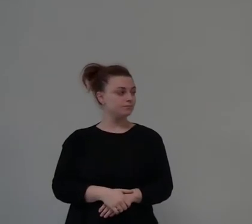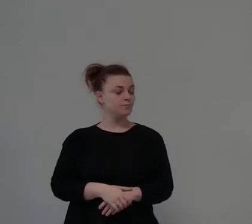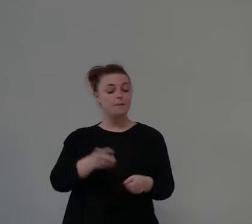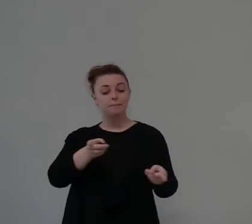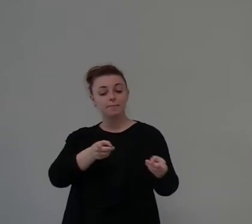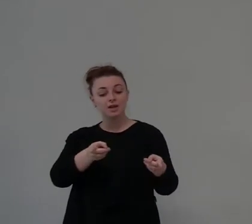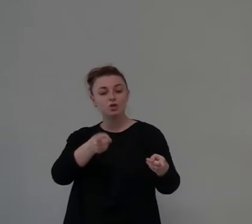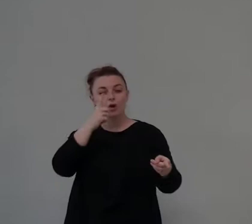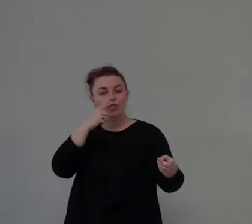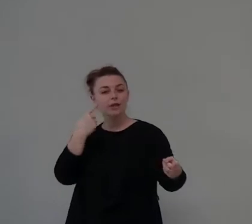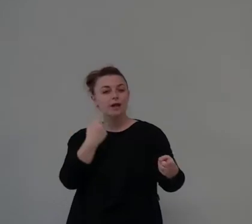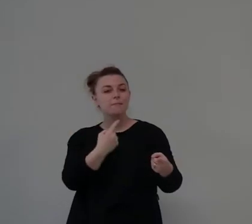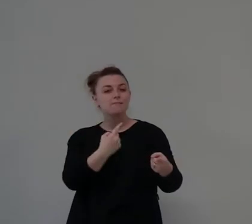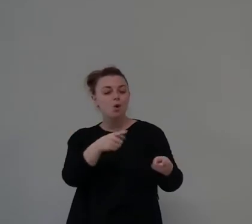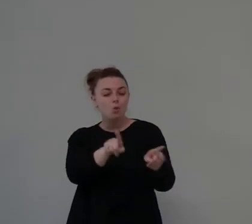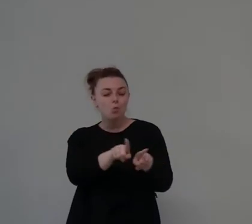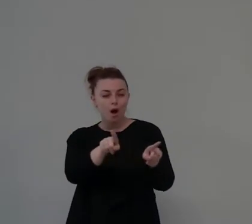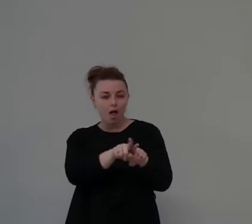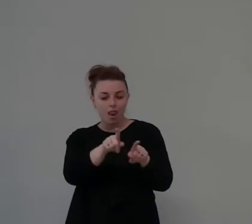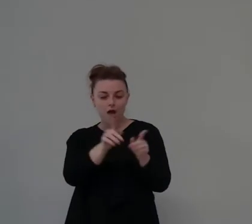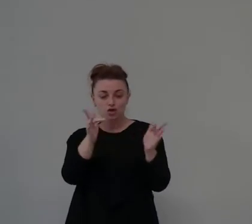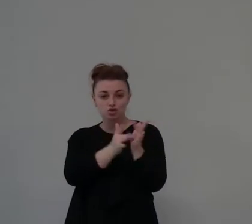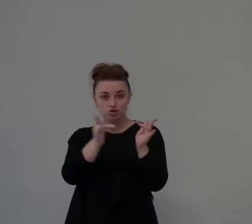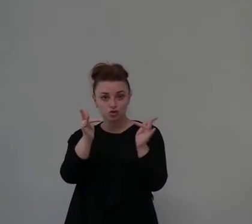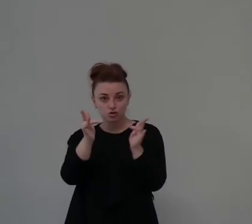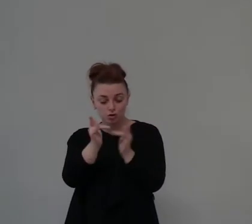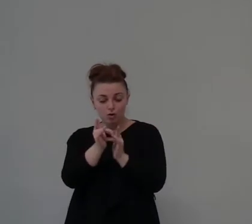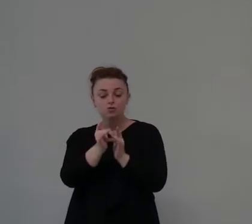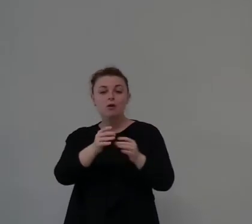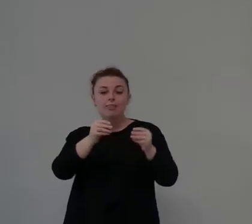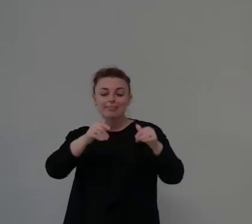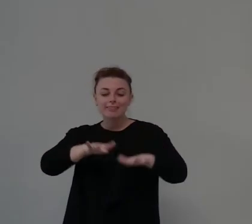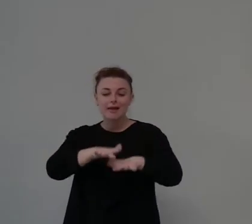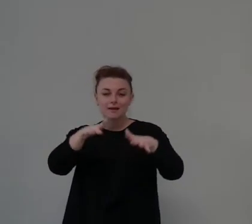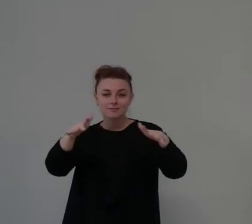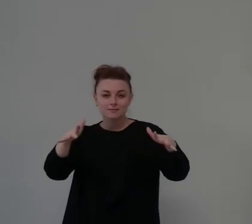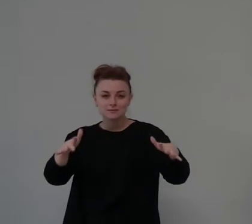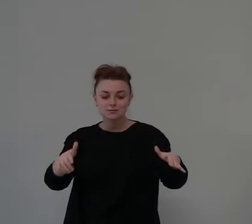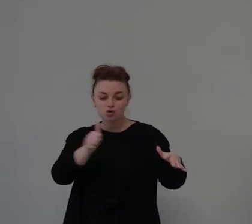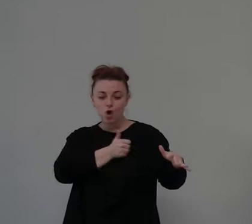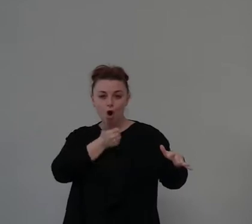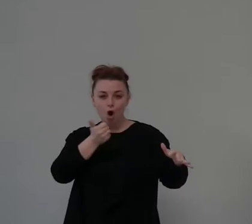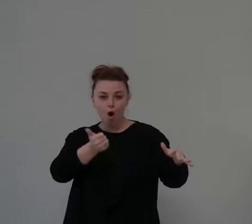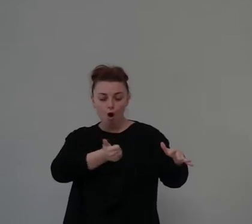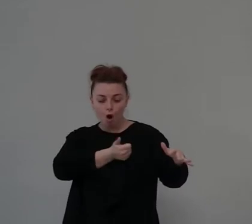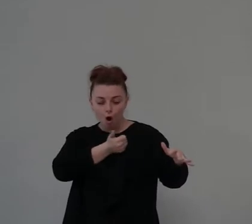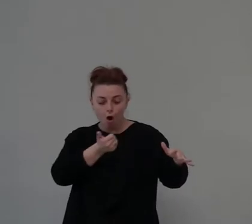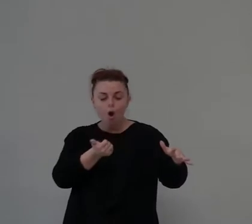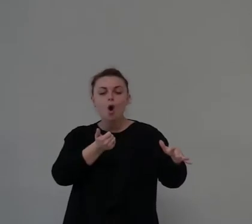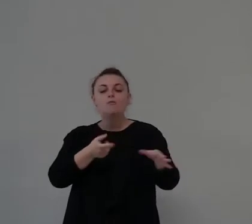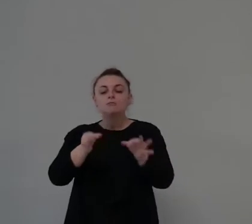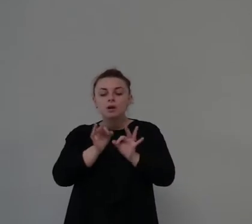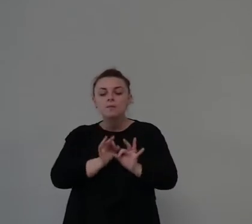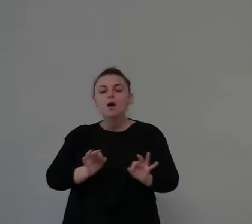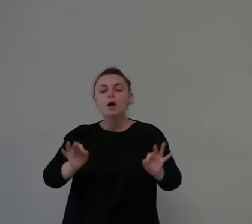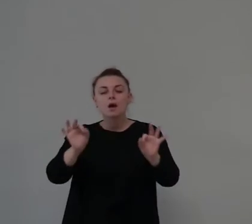Perché Gesù, prima di prepararsi al ministero del mondo, si è preparato per 40 giorni stando all'interno di un deserto,